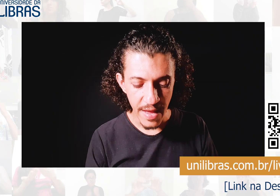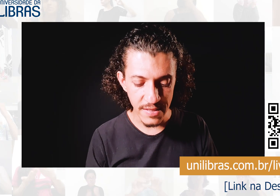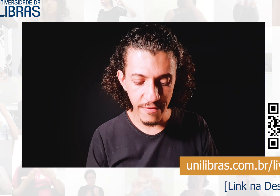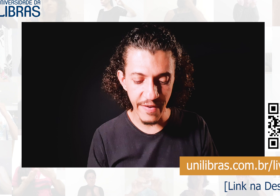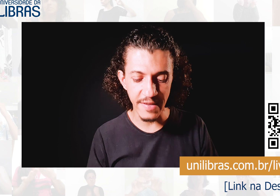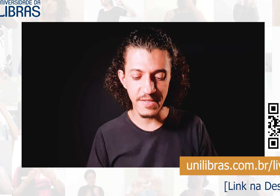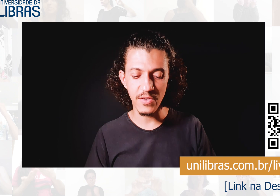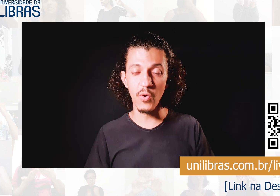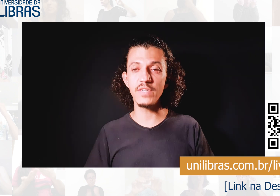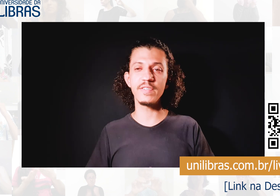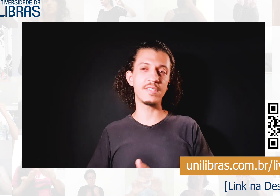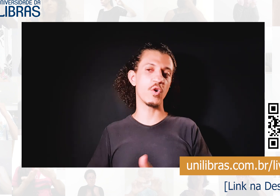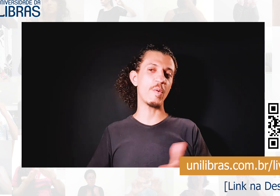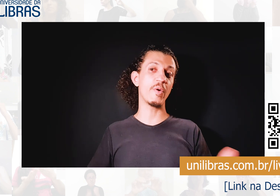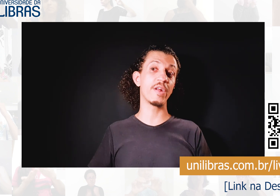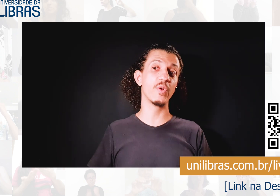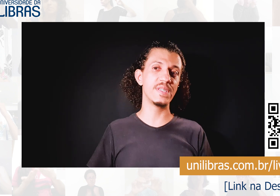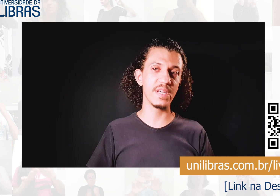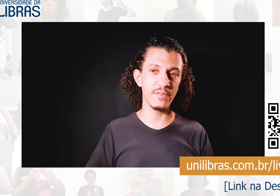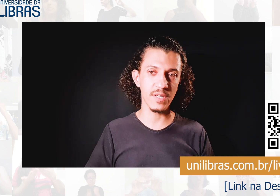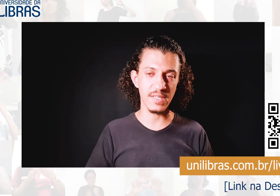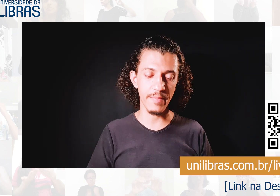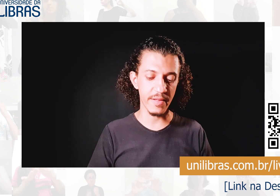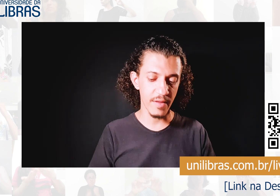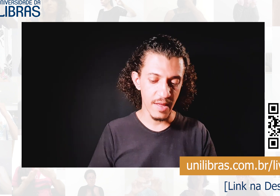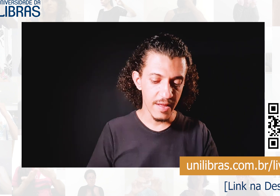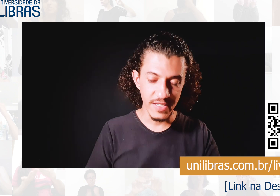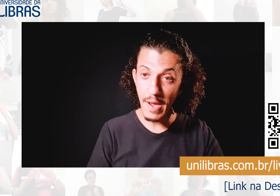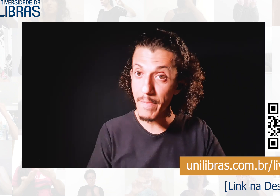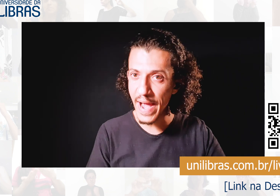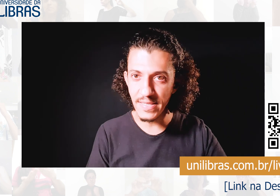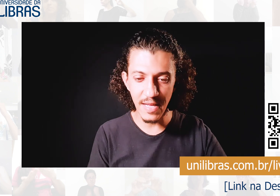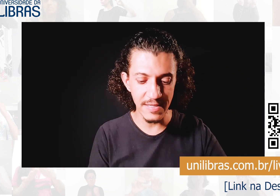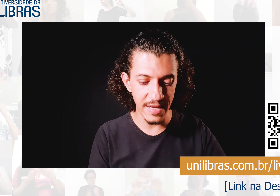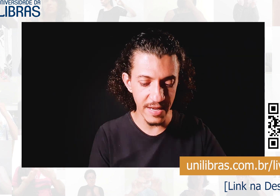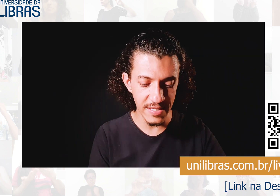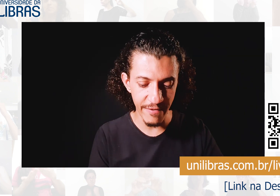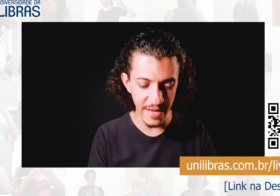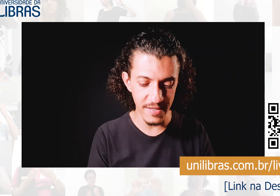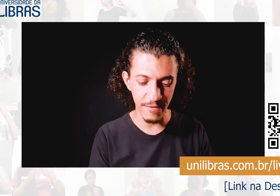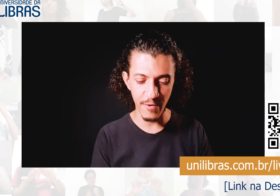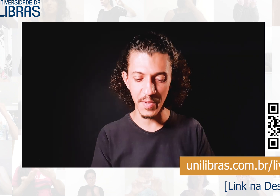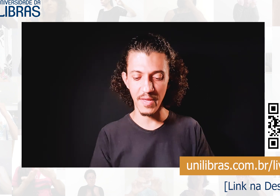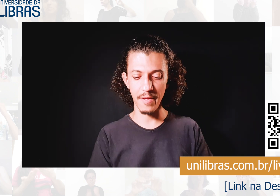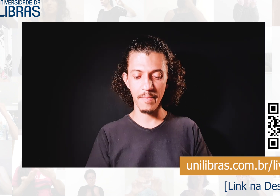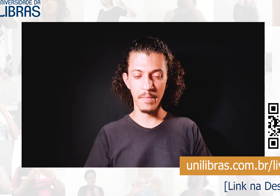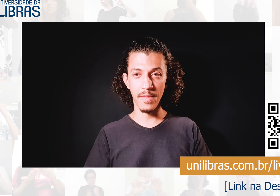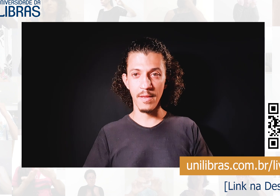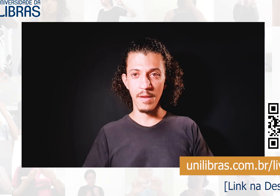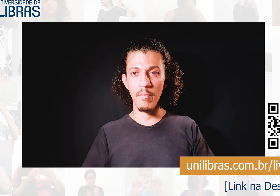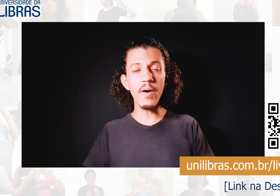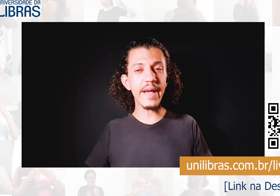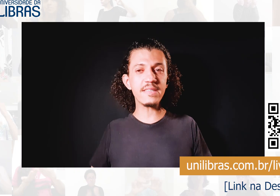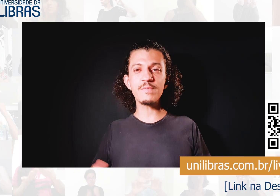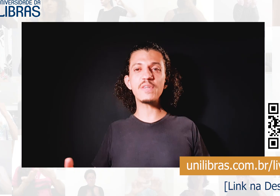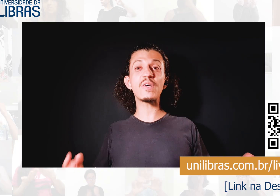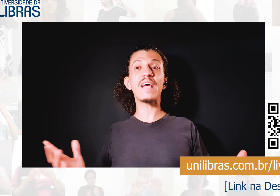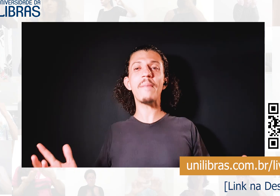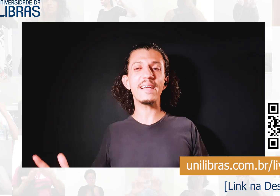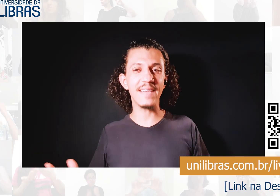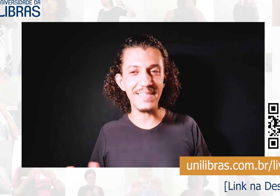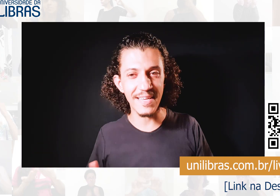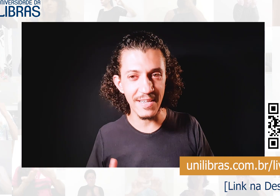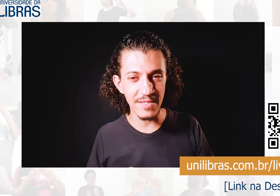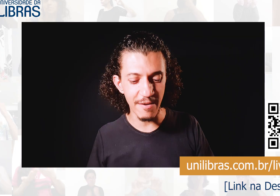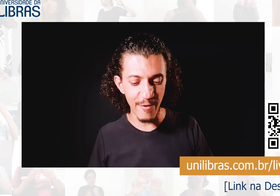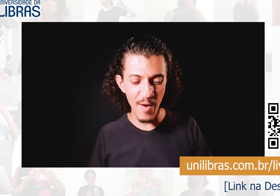sinalizaria essa frase assim. Hoje vocês estão comemorando 2 anos de casamento. Jamais sinalizaria essa frase dessa forma aqui. Por que essas pessoas